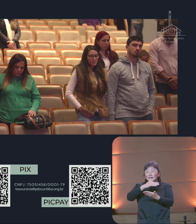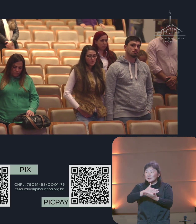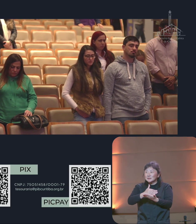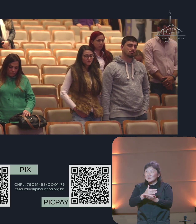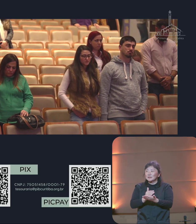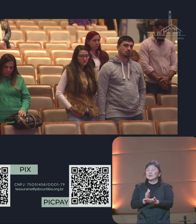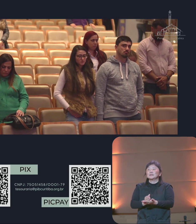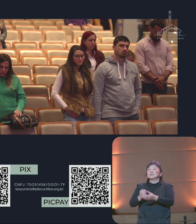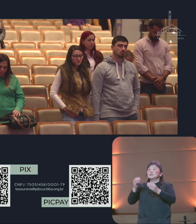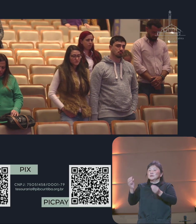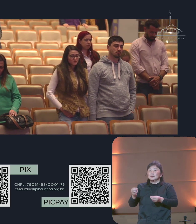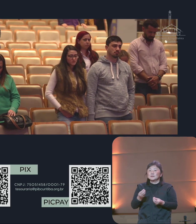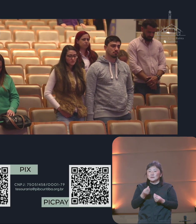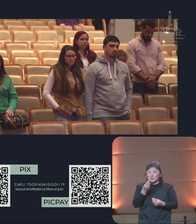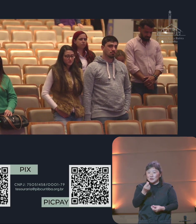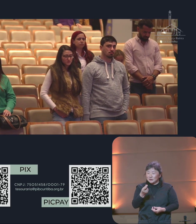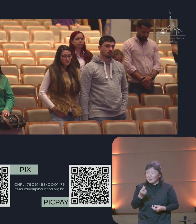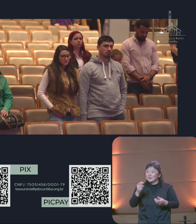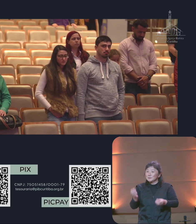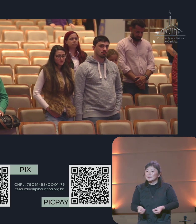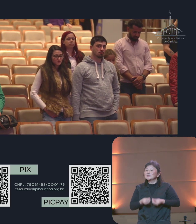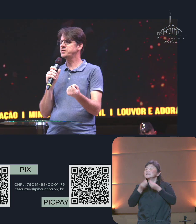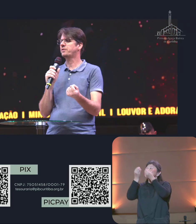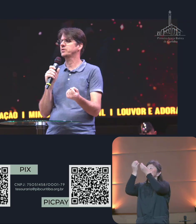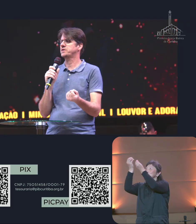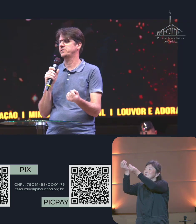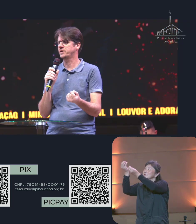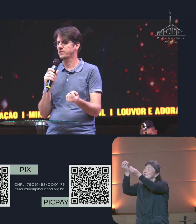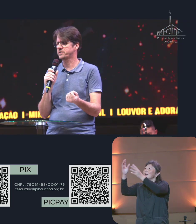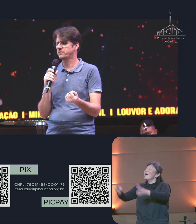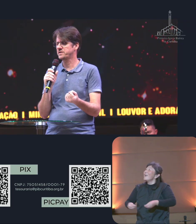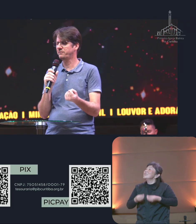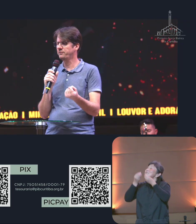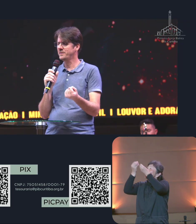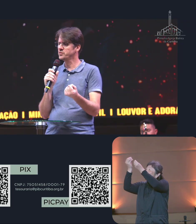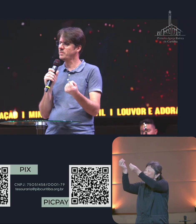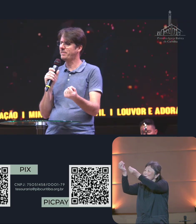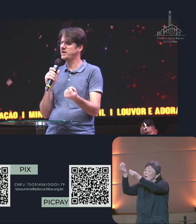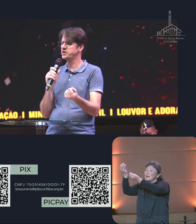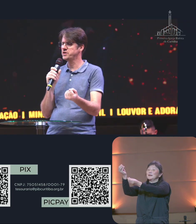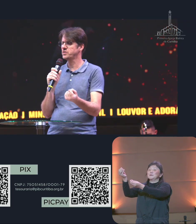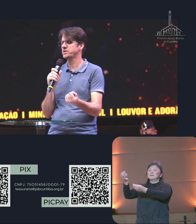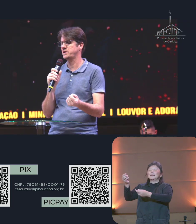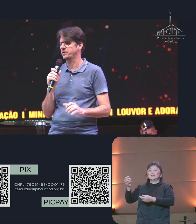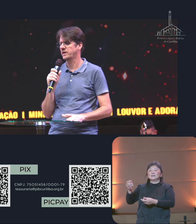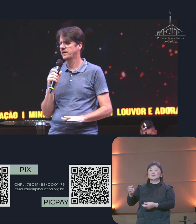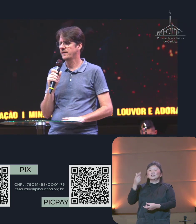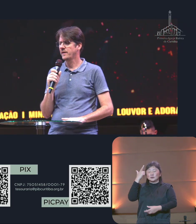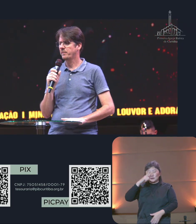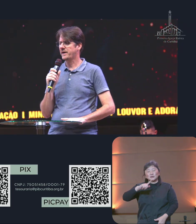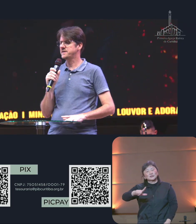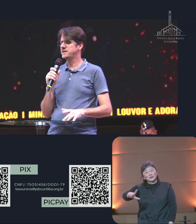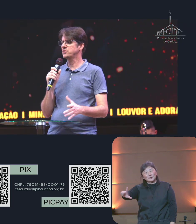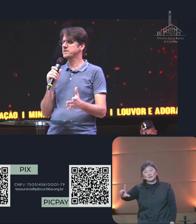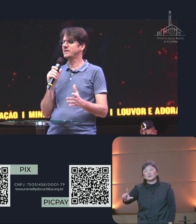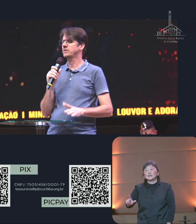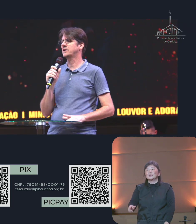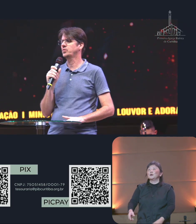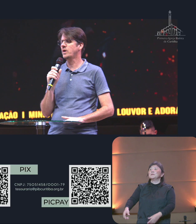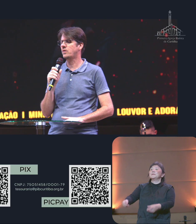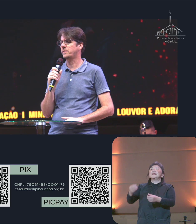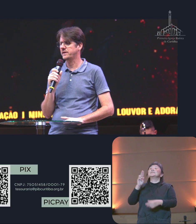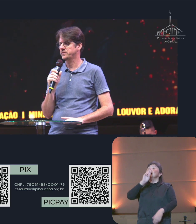nas nossas mãos para que nós cuidemos. Mas recebe de volta, Senhor Deus. Nós devolvemos uma parte disso ao Senhor, para que seja